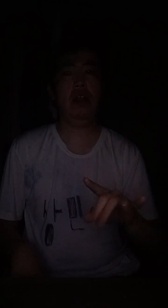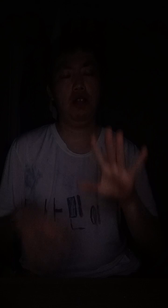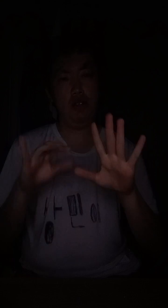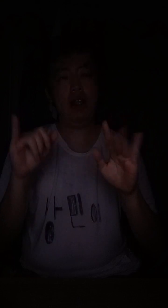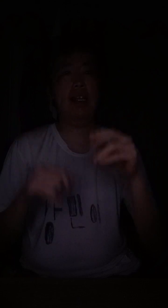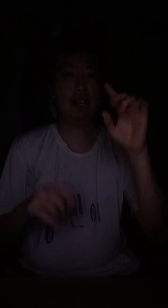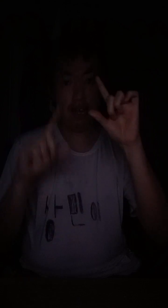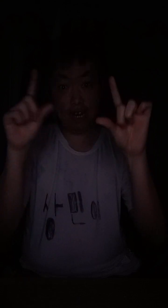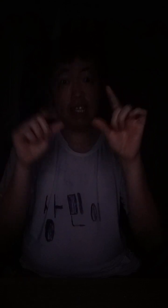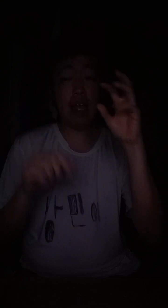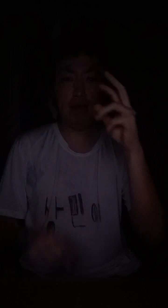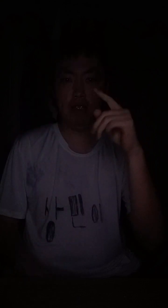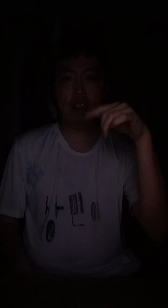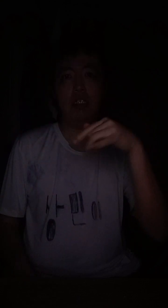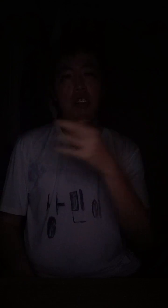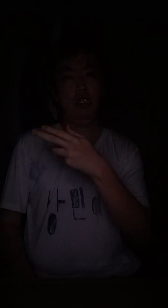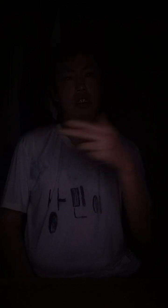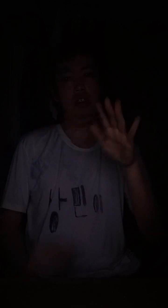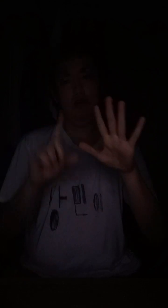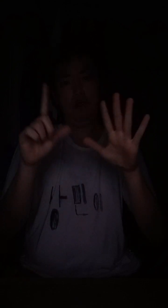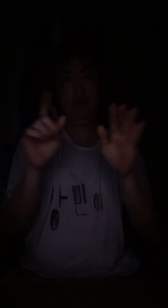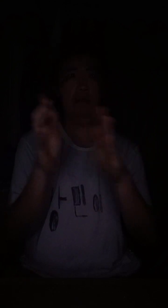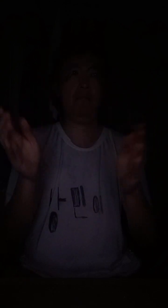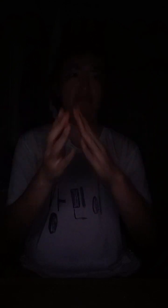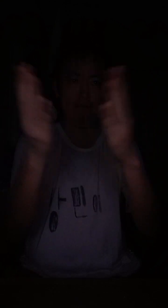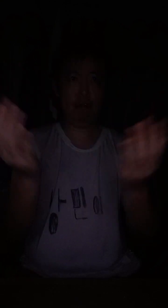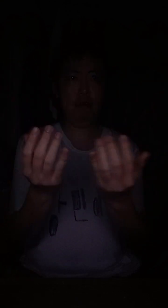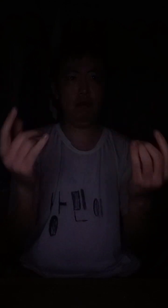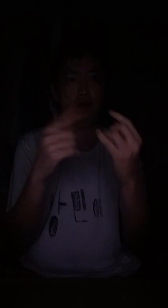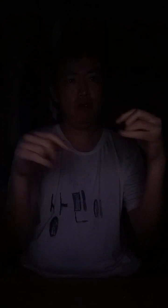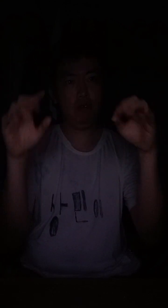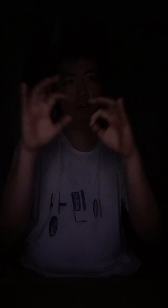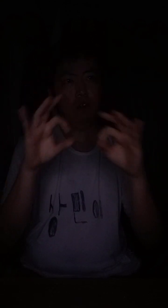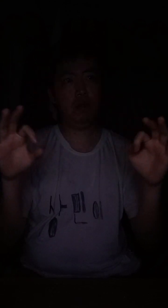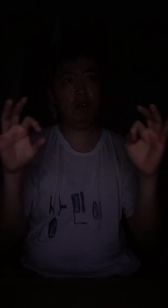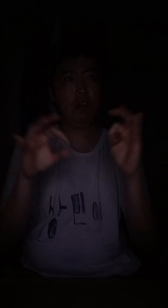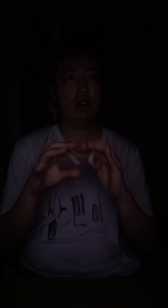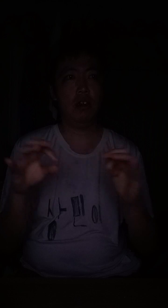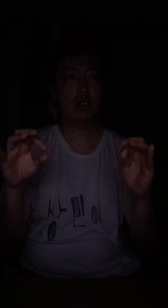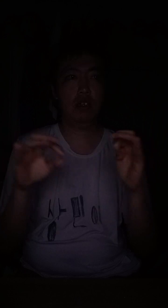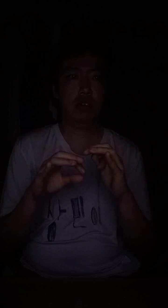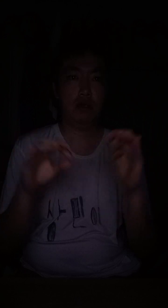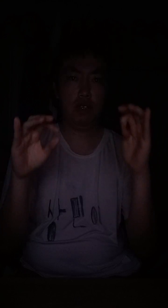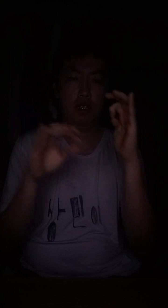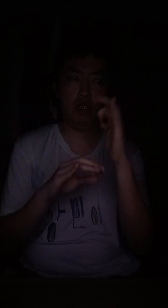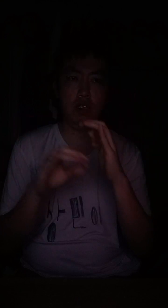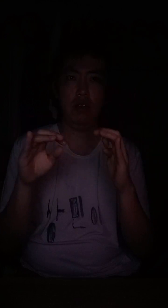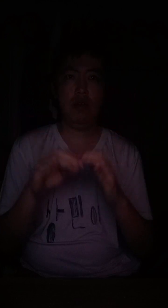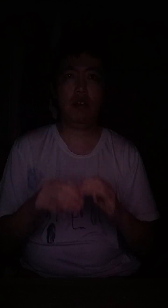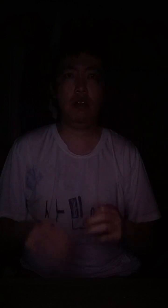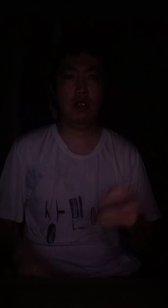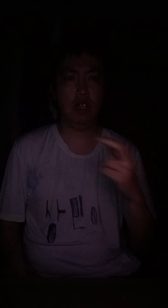16대와 렌즈 탐지기 70대를 해수욕장과 대형 워터파크 등지에 배치했습니다.